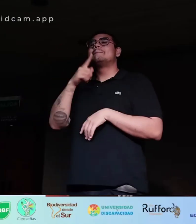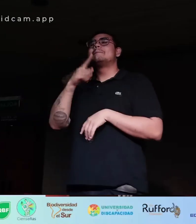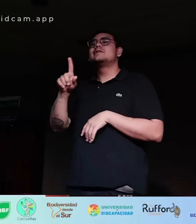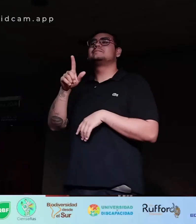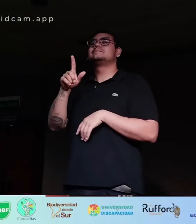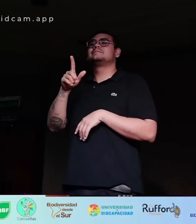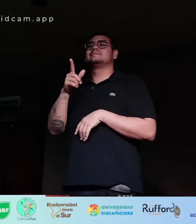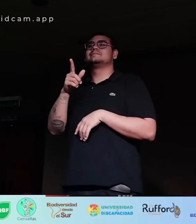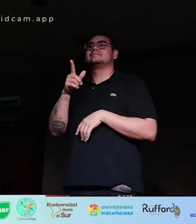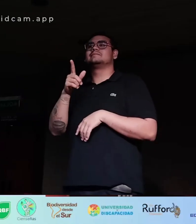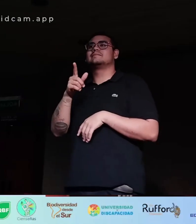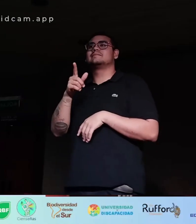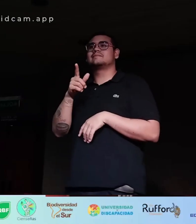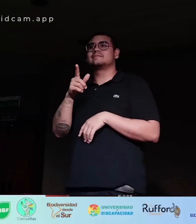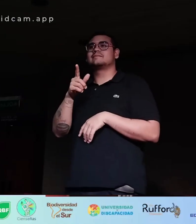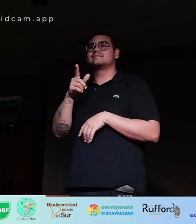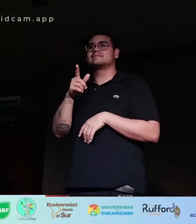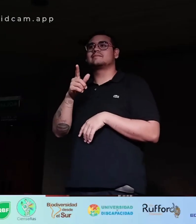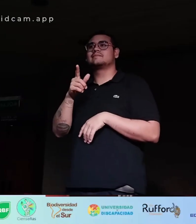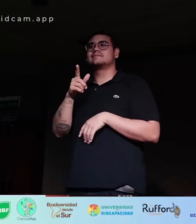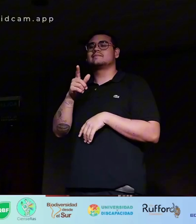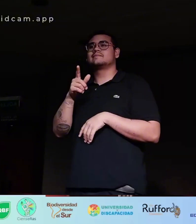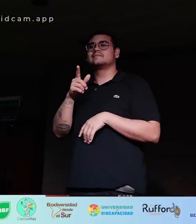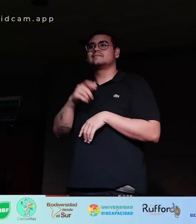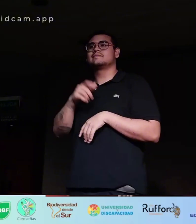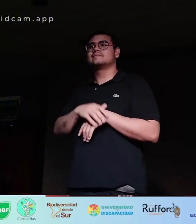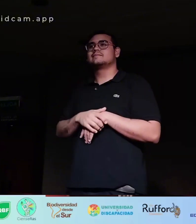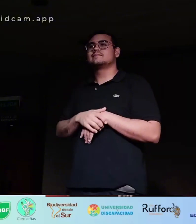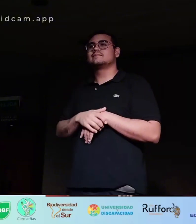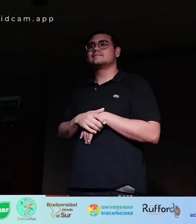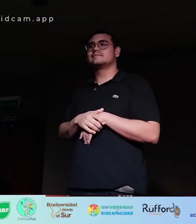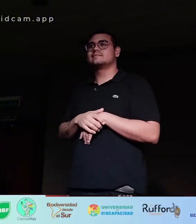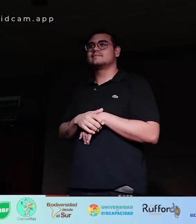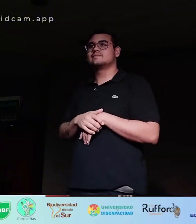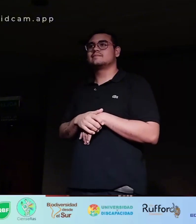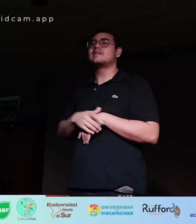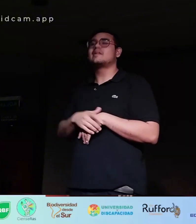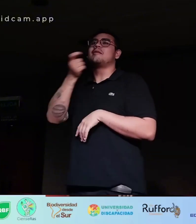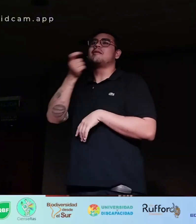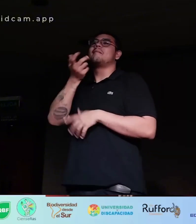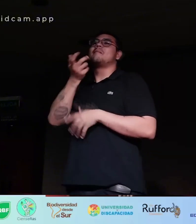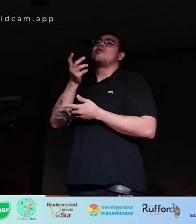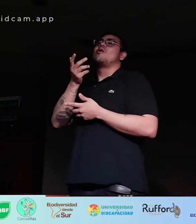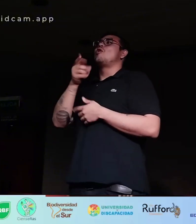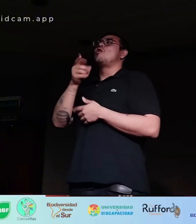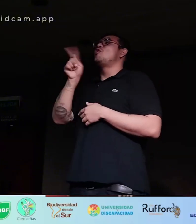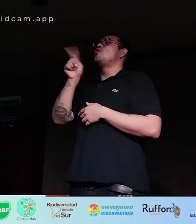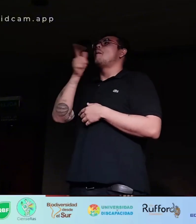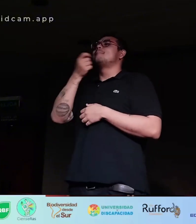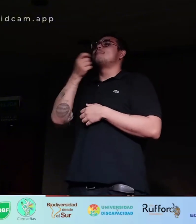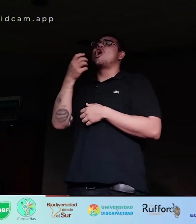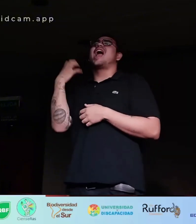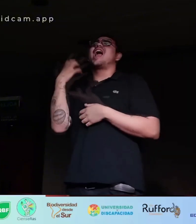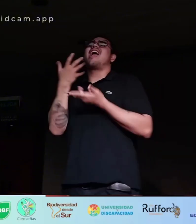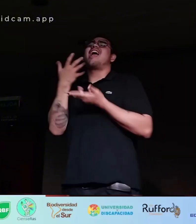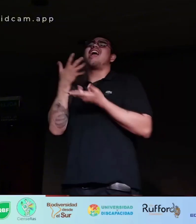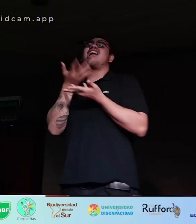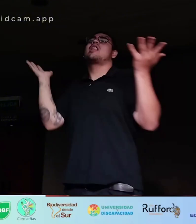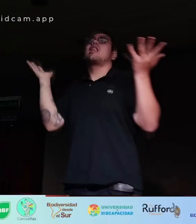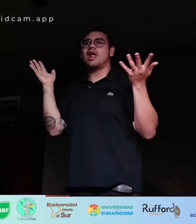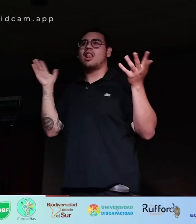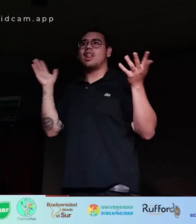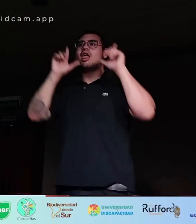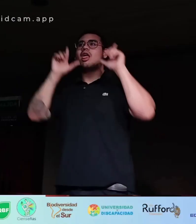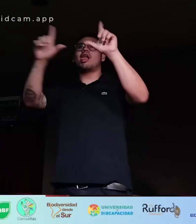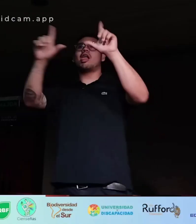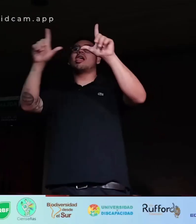hagan más en un espacio solamente, que no sea tan de libre. Que no agreguen